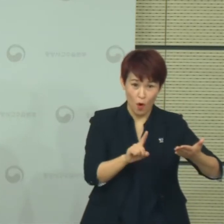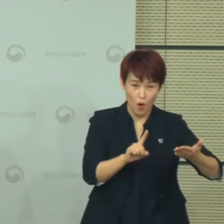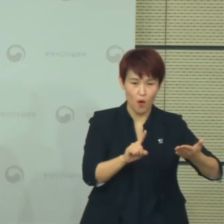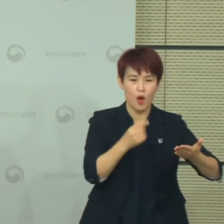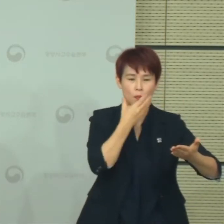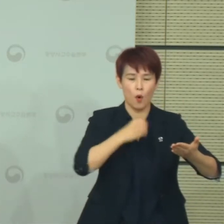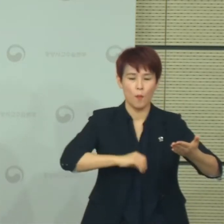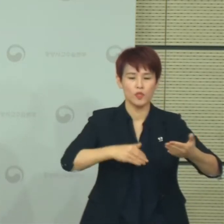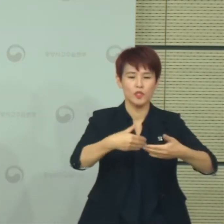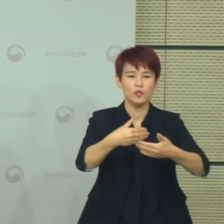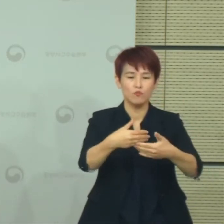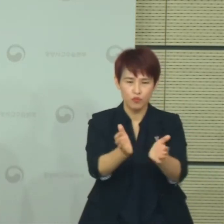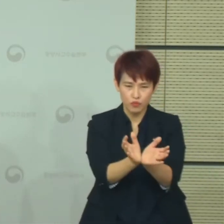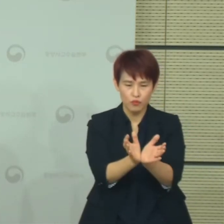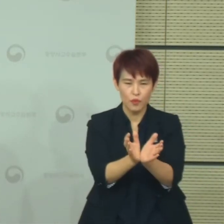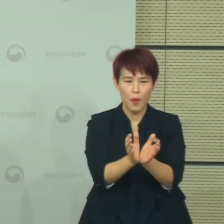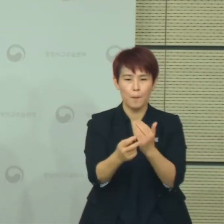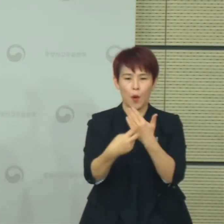보건복지부, 병원협회,